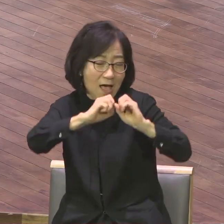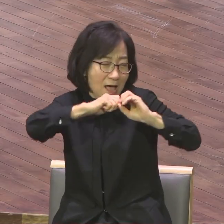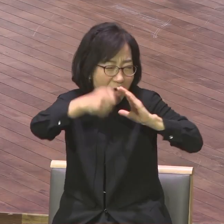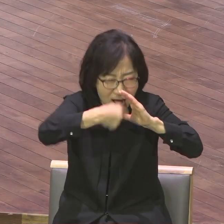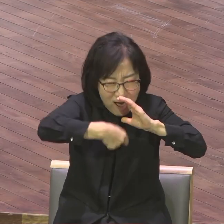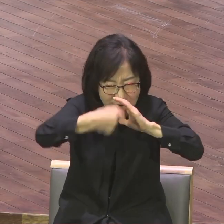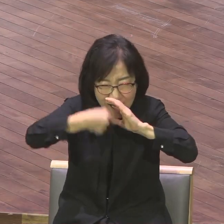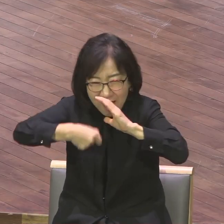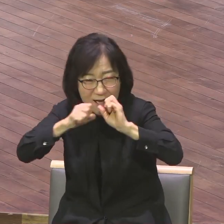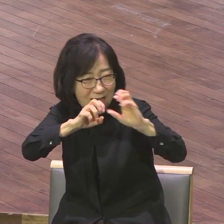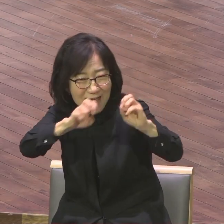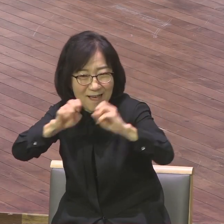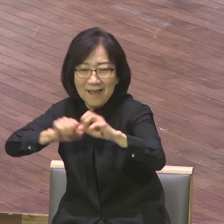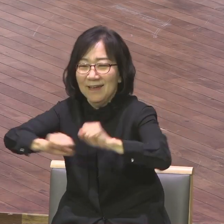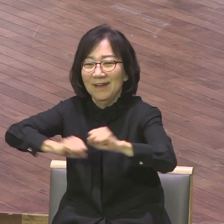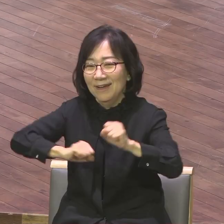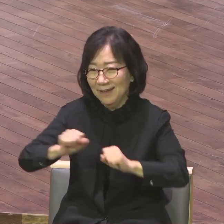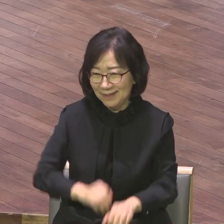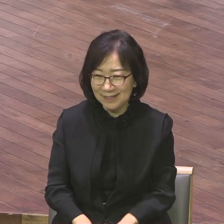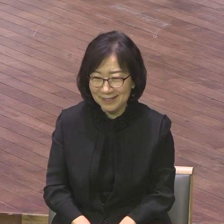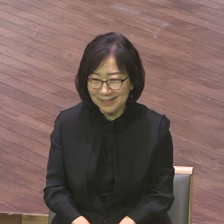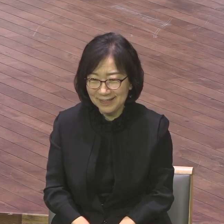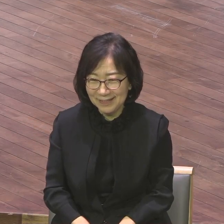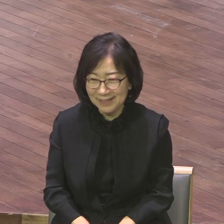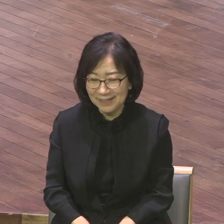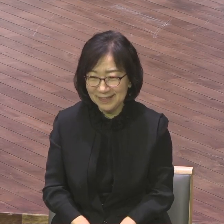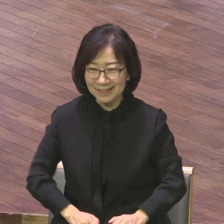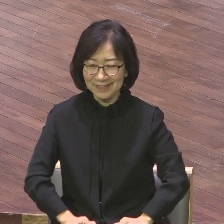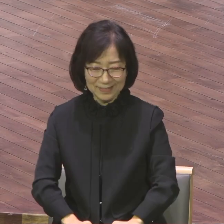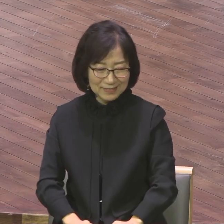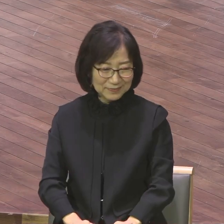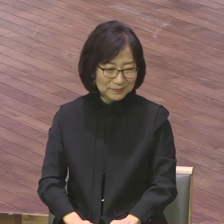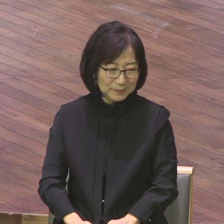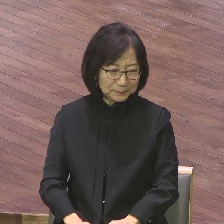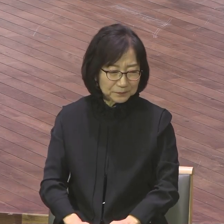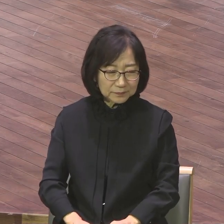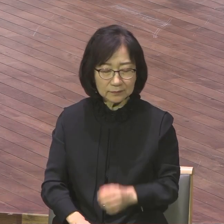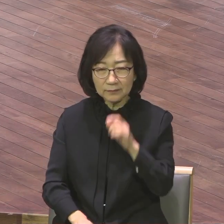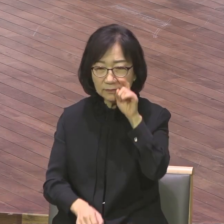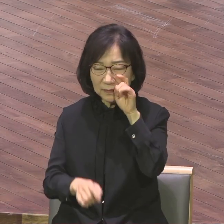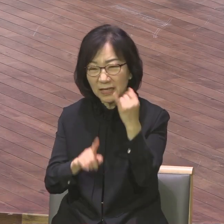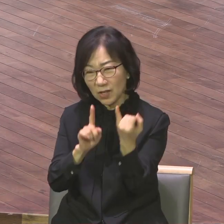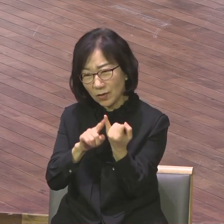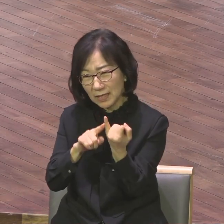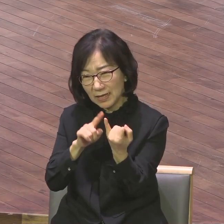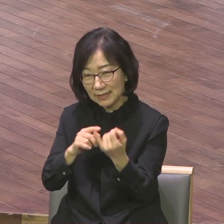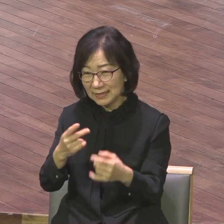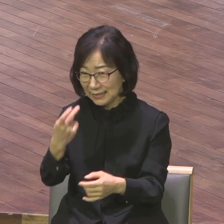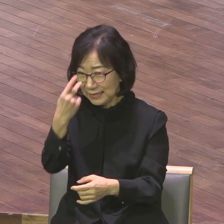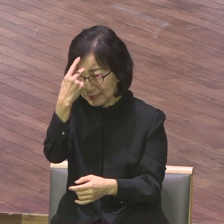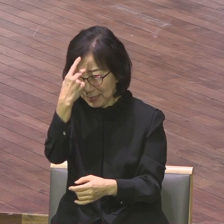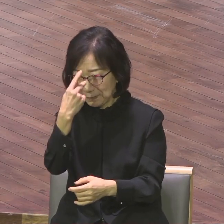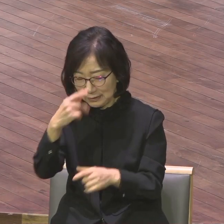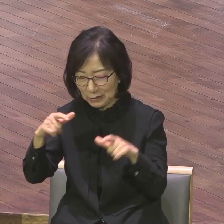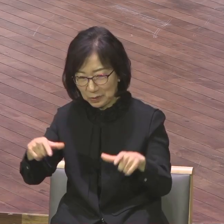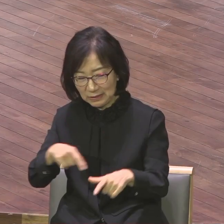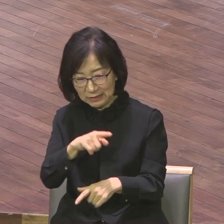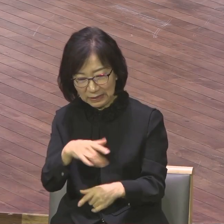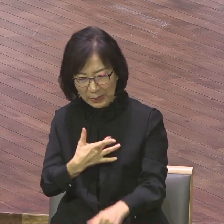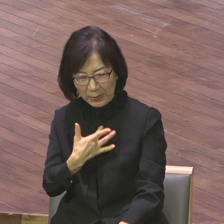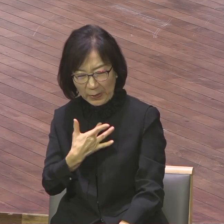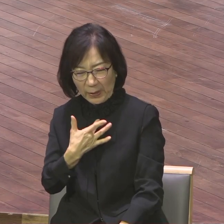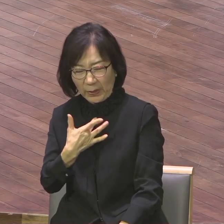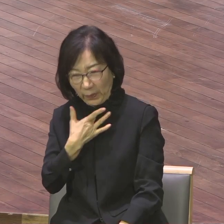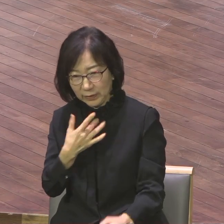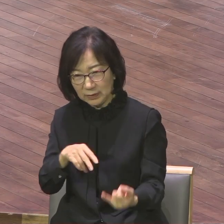유대인의 메시아는 그야말로 이 사마리아 지역에서 또 천대받던 이 여자. 다른